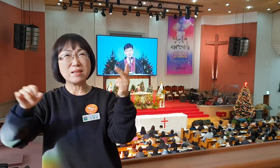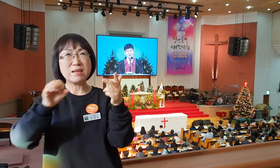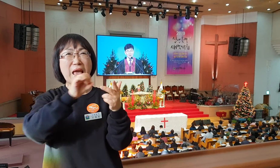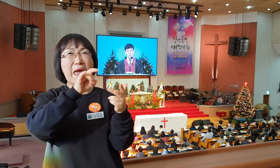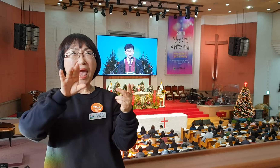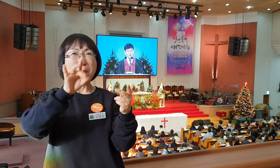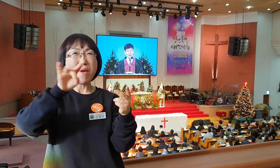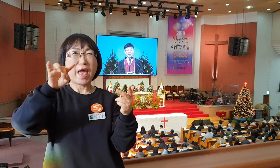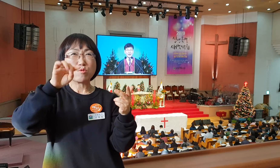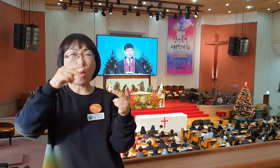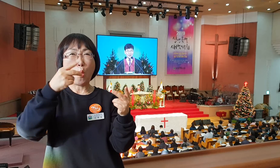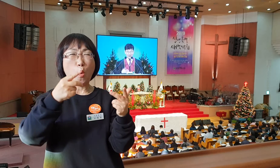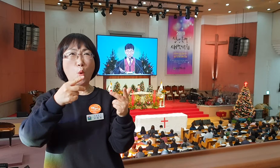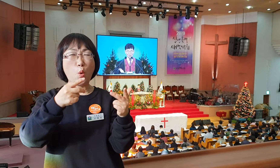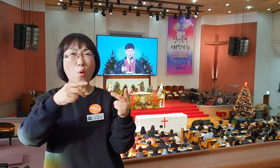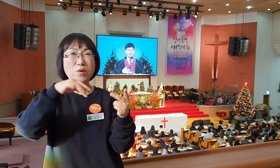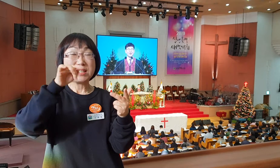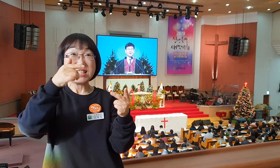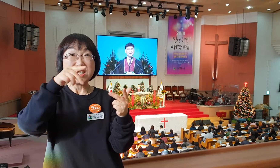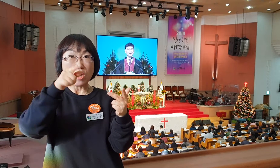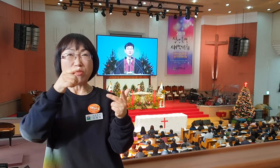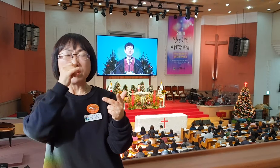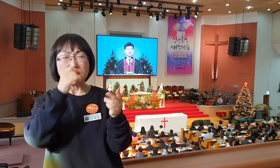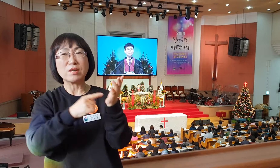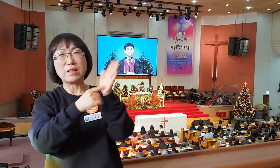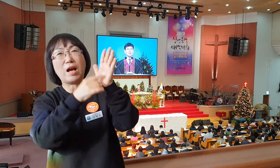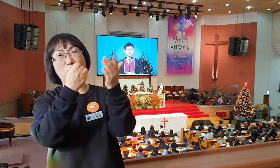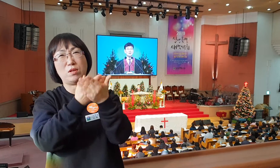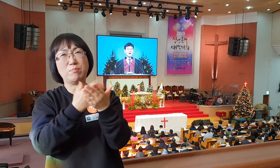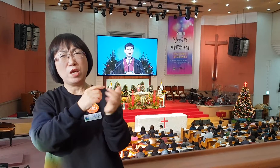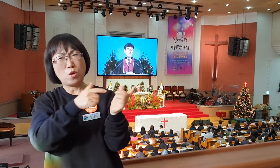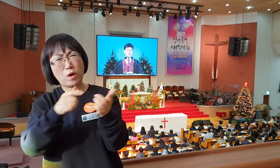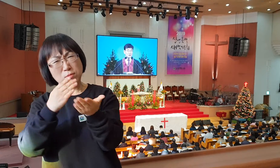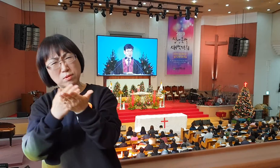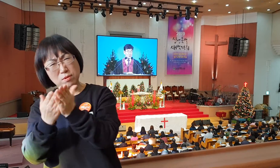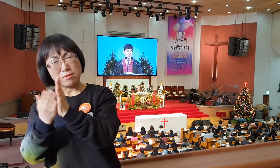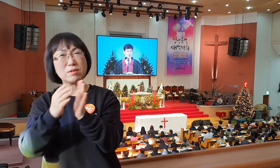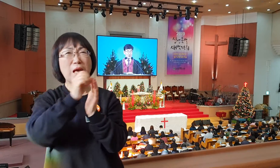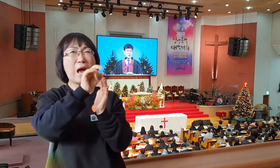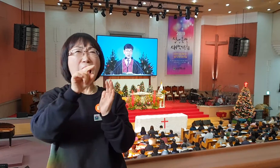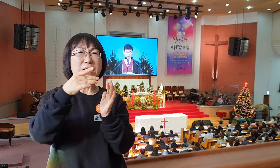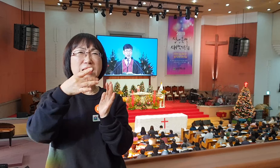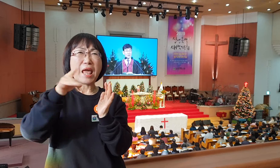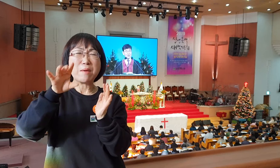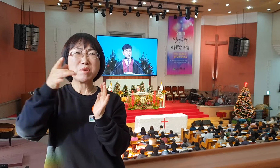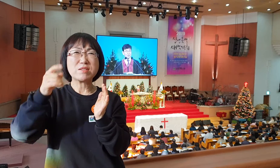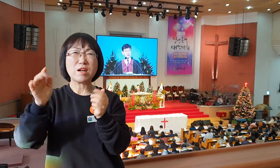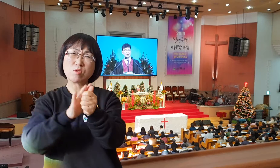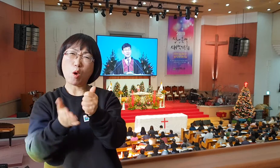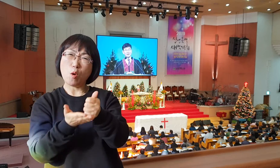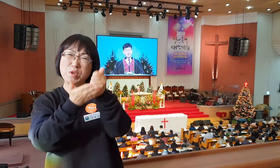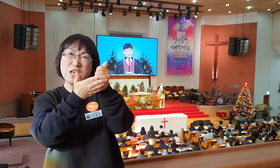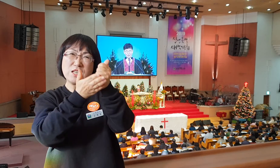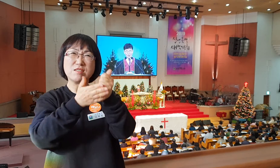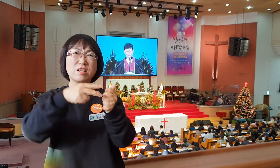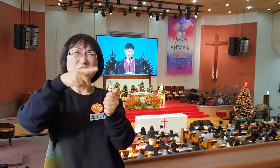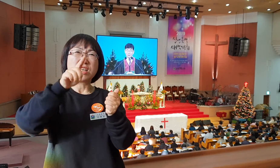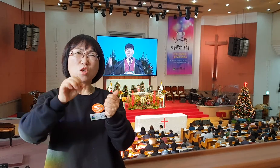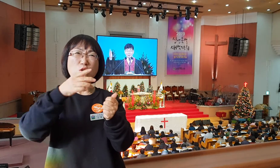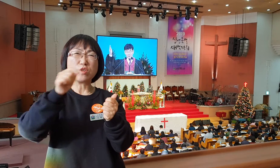알테미스를 섬기는 아데미라고 성경에 적혀있는 그 알테미스를 섬기는 신전이 세계 7대 불가사이에요.